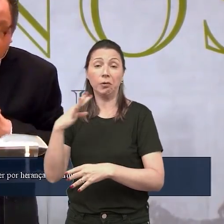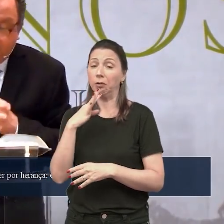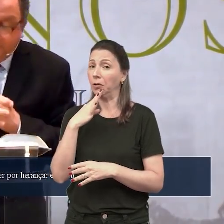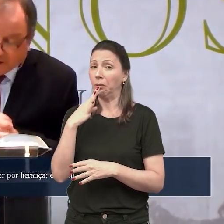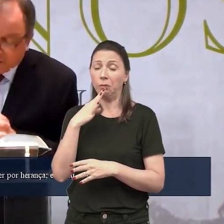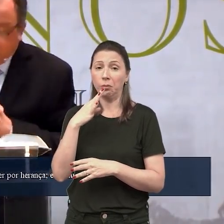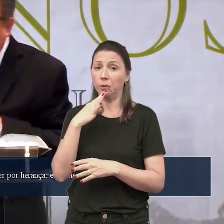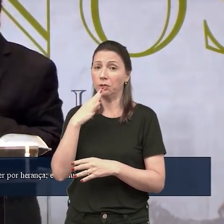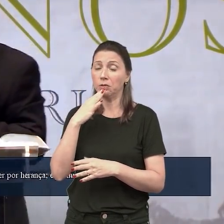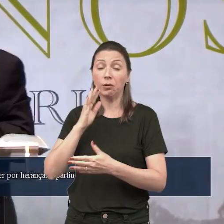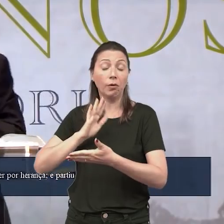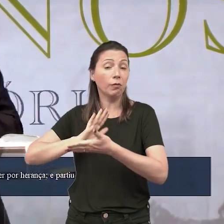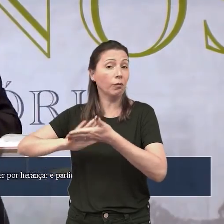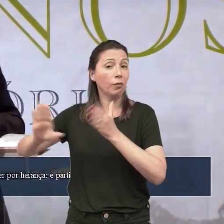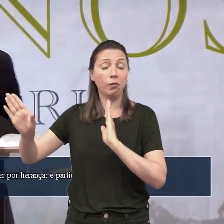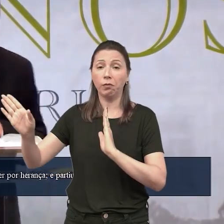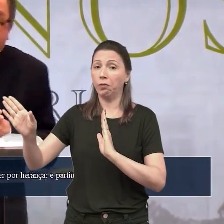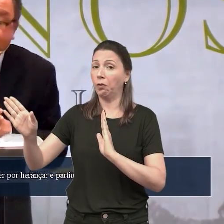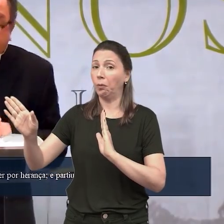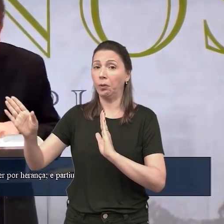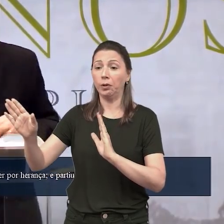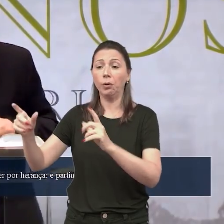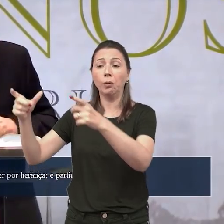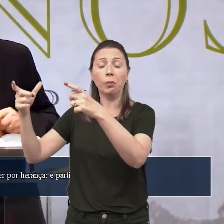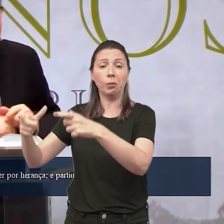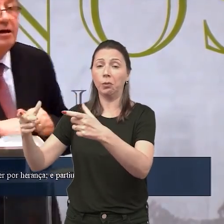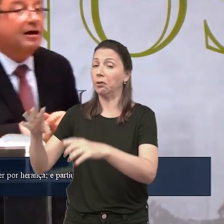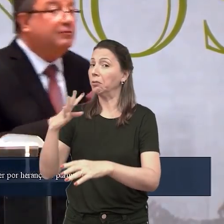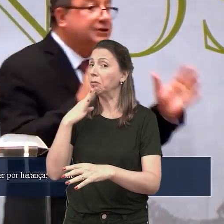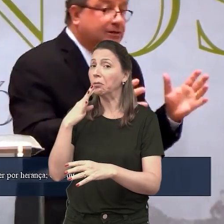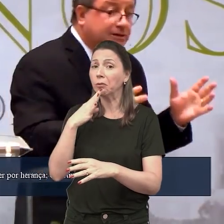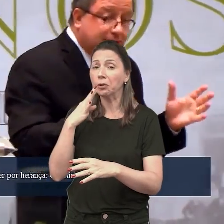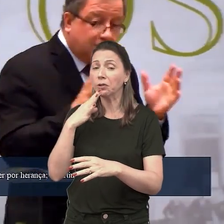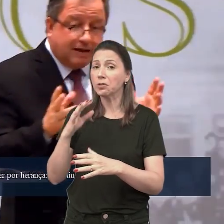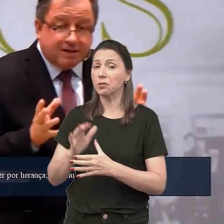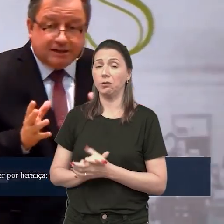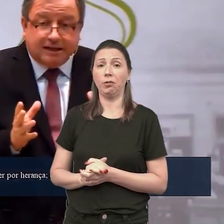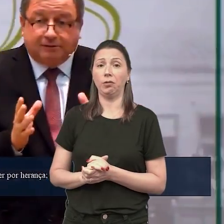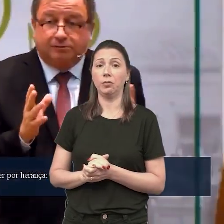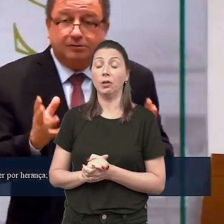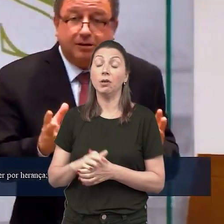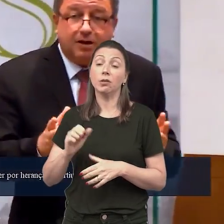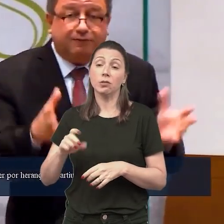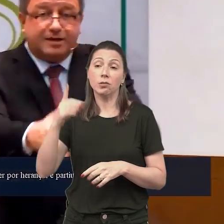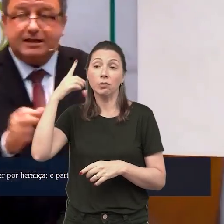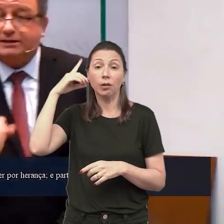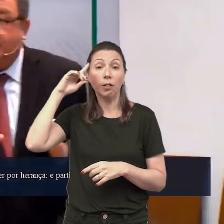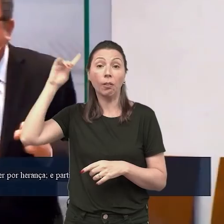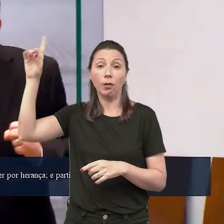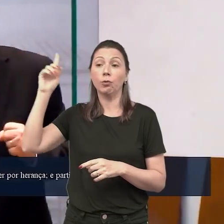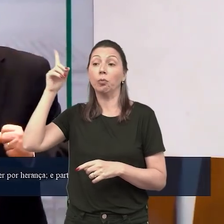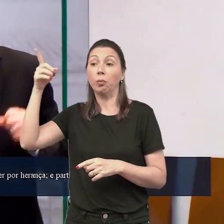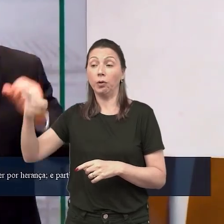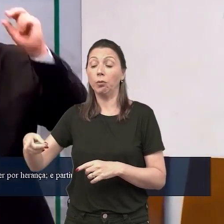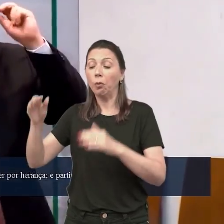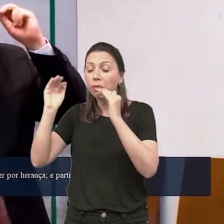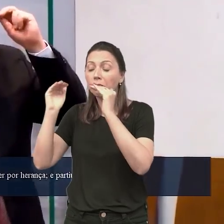herança, e partiu, sem saber o quê? Aonde ia. Se Deus está mandando, eu vou